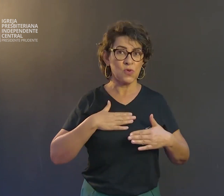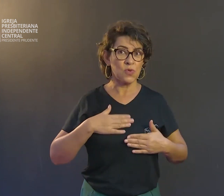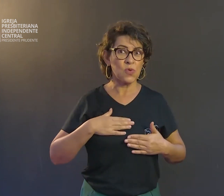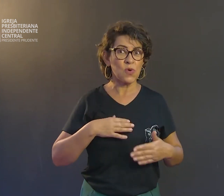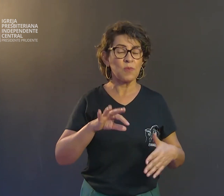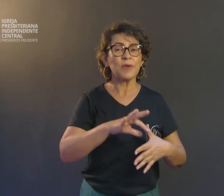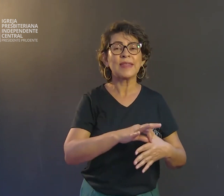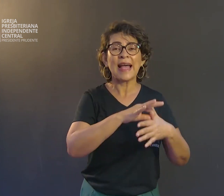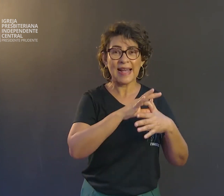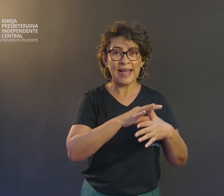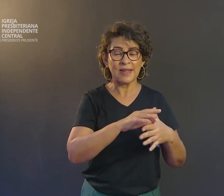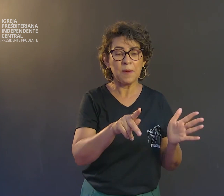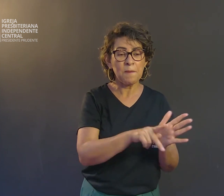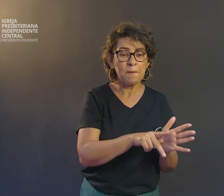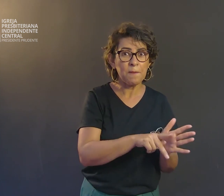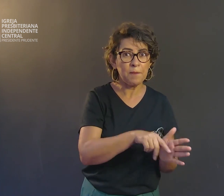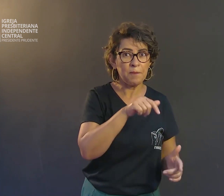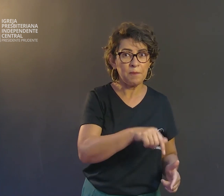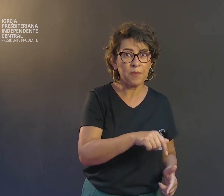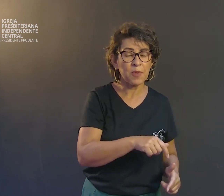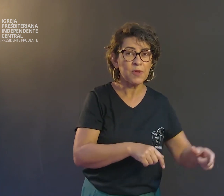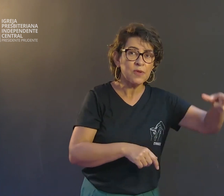carne não pode agradar a Deus.